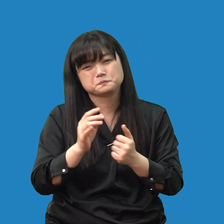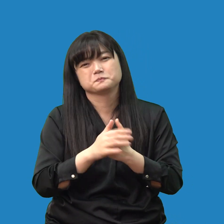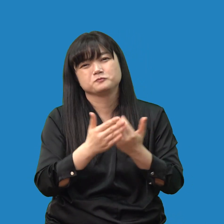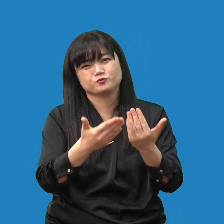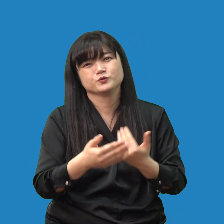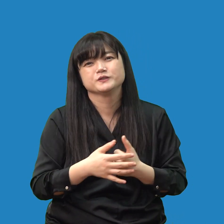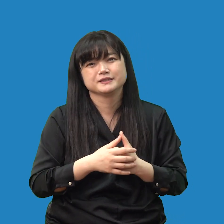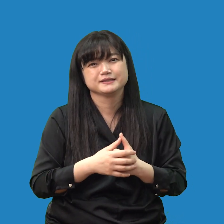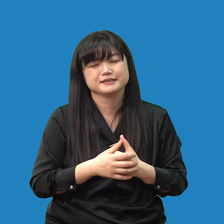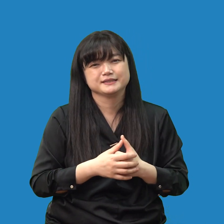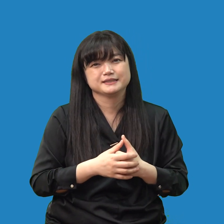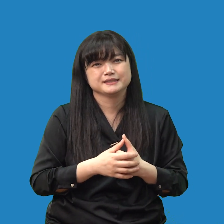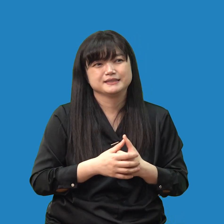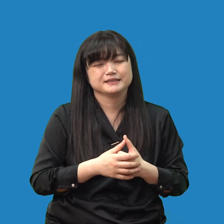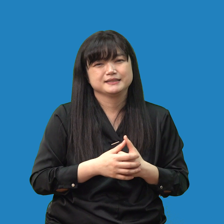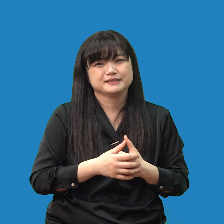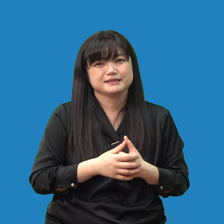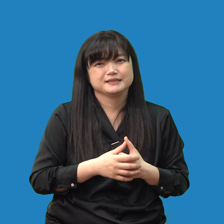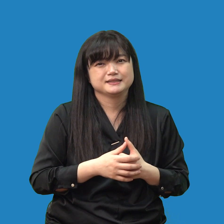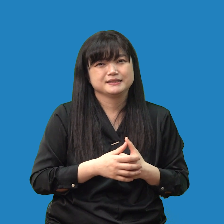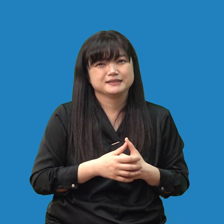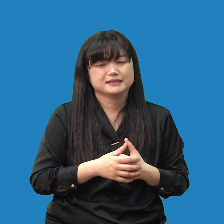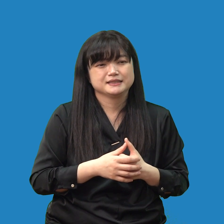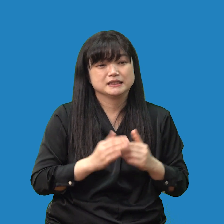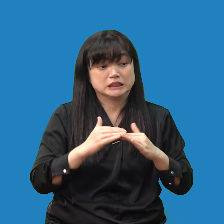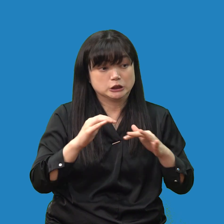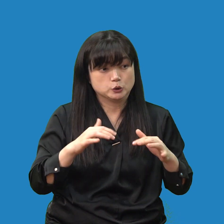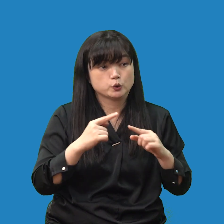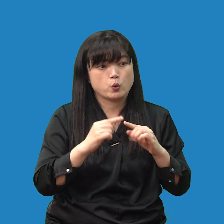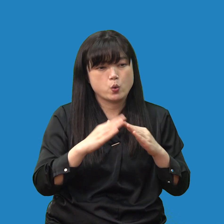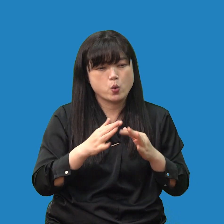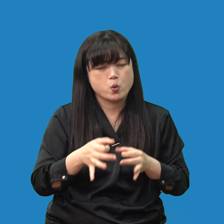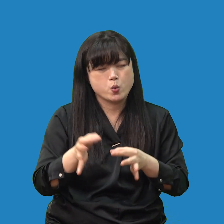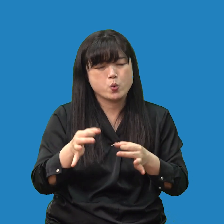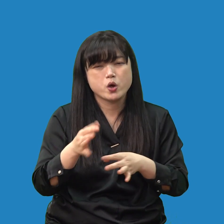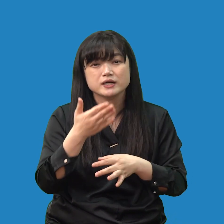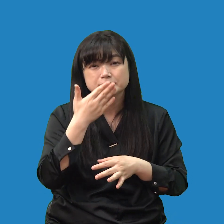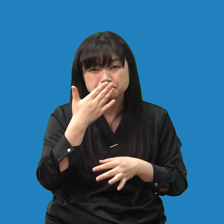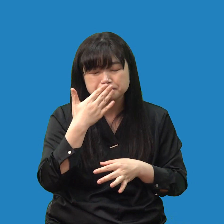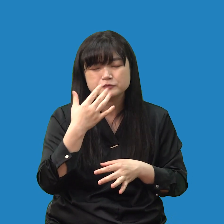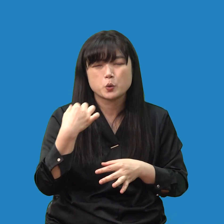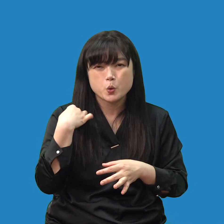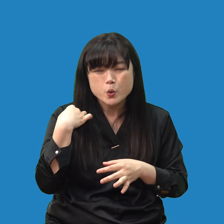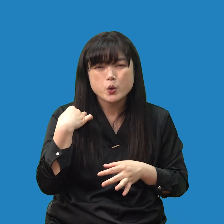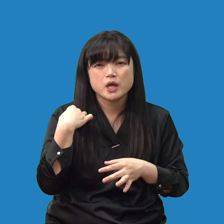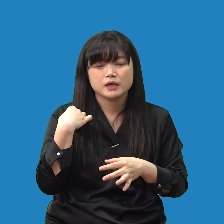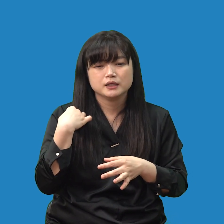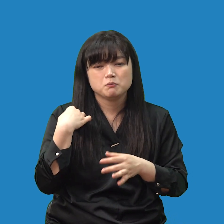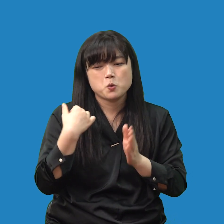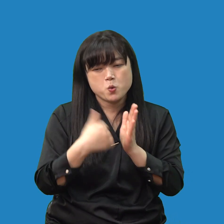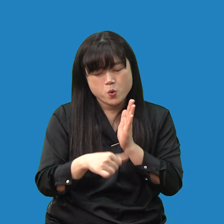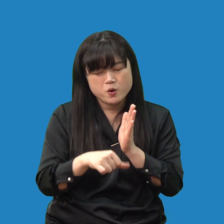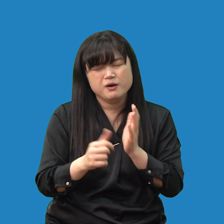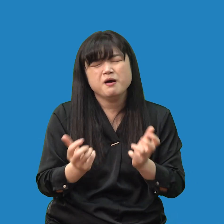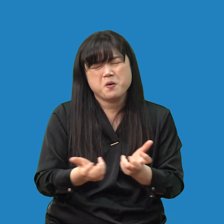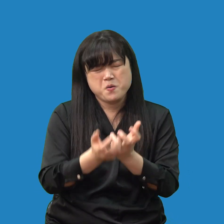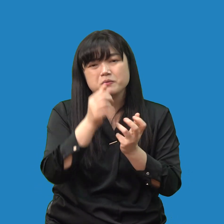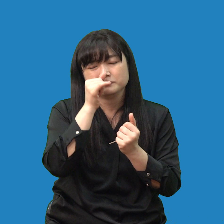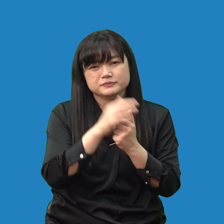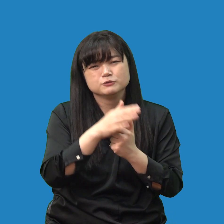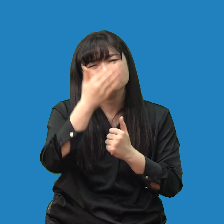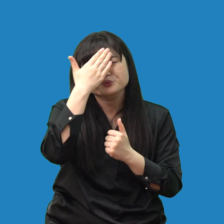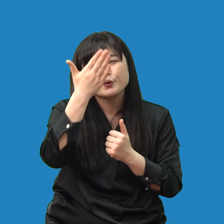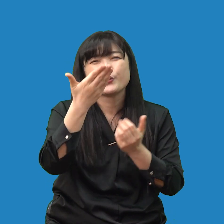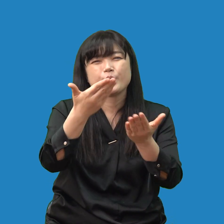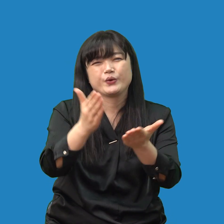고릅니다. 저희 신학교 팬트리에 이웃교회 성도들이 기증하는 음식이나 옷들, 생활도구들도 가득했는데요, 다